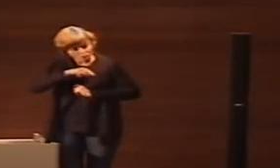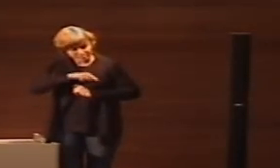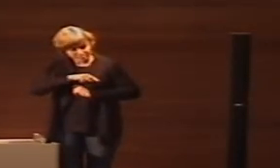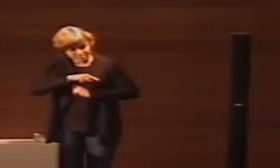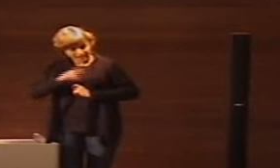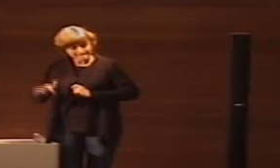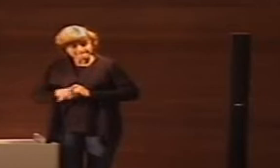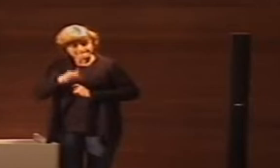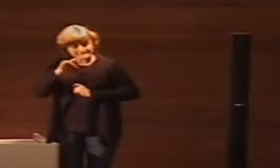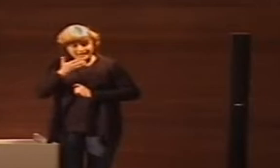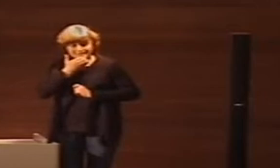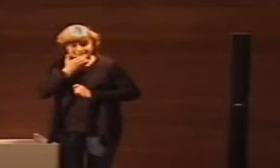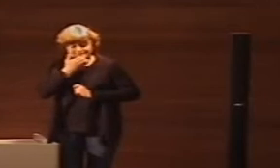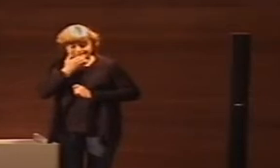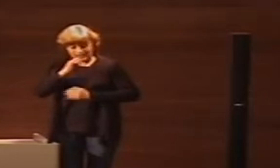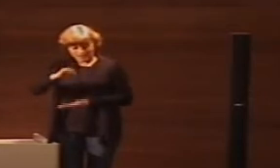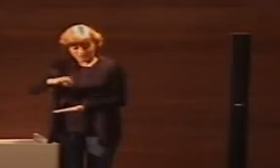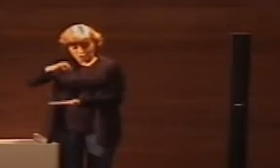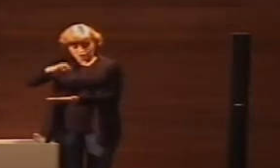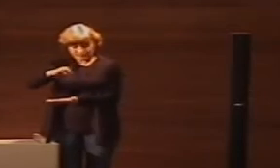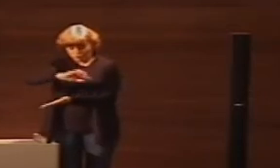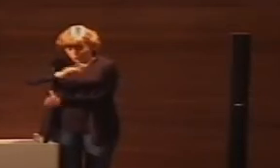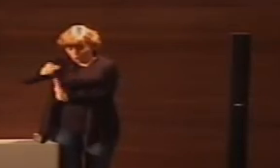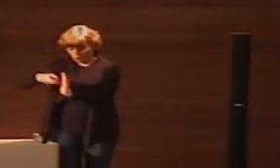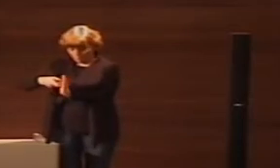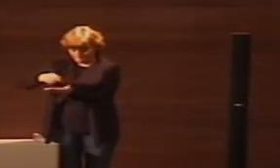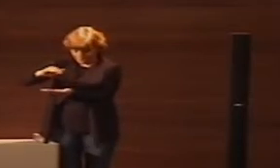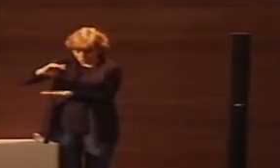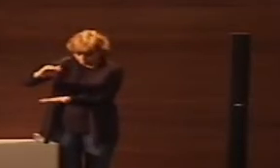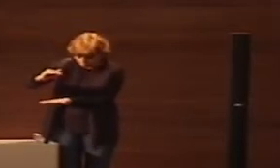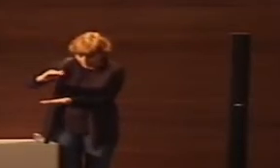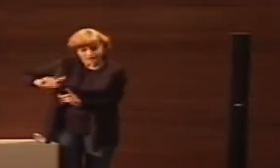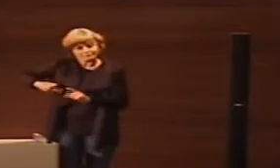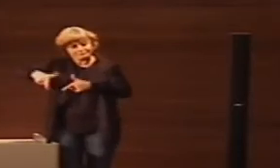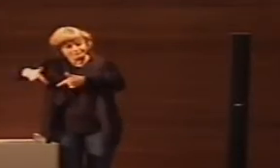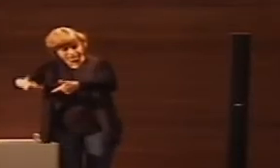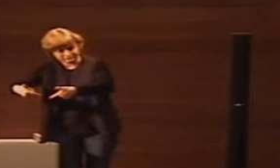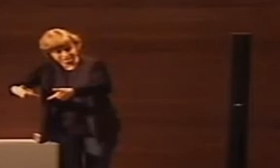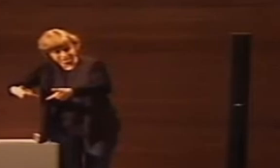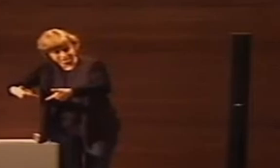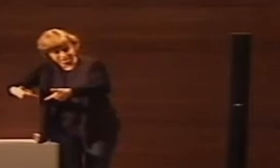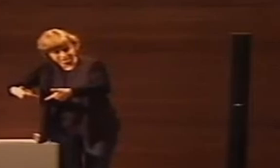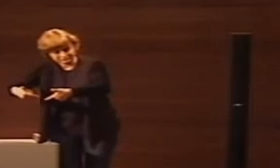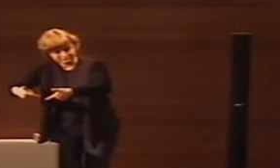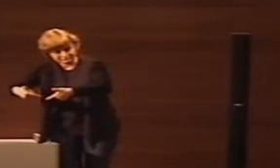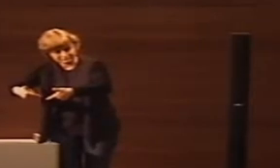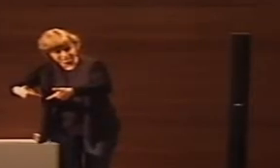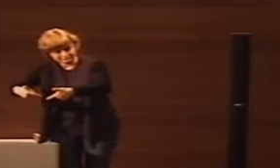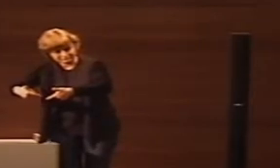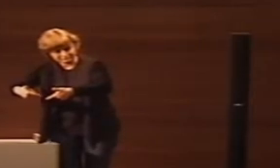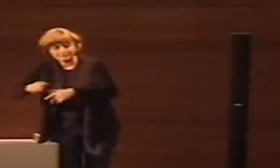está lleno, a diferencia del pago por peso, con lo cual el sistema de recogida se optimiza más, ¿no? Y